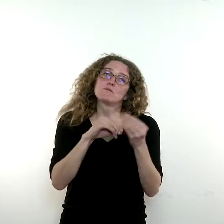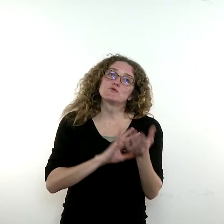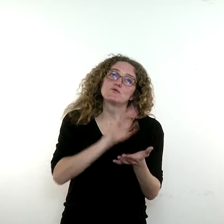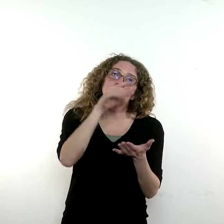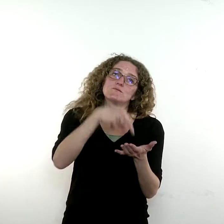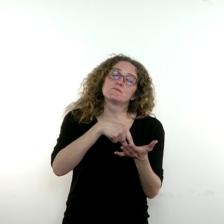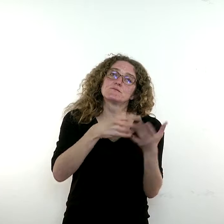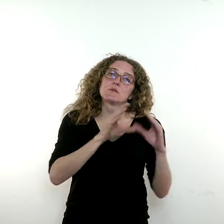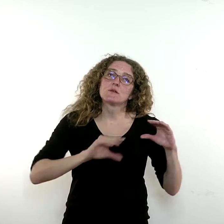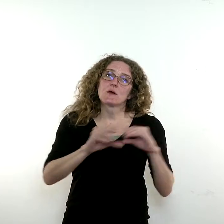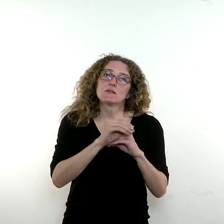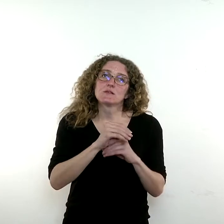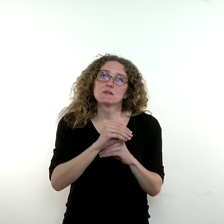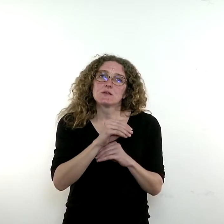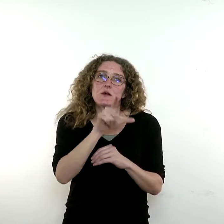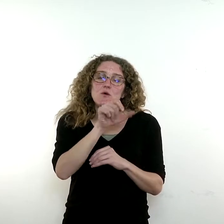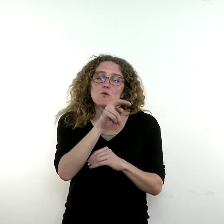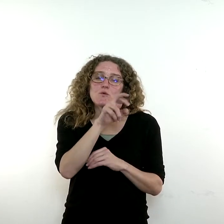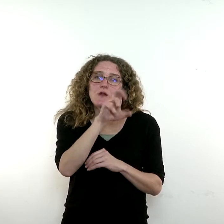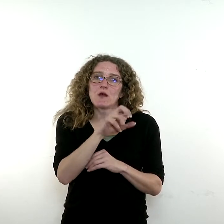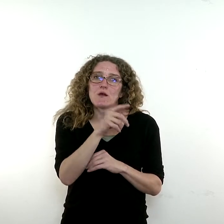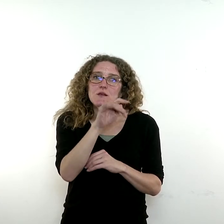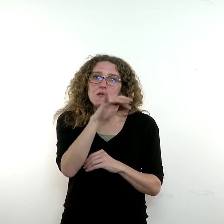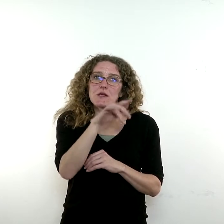King. Pas de demande d'intervention?